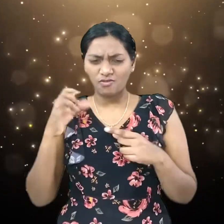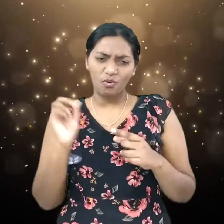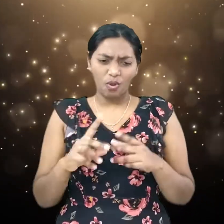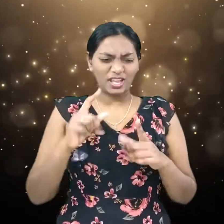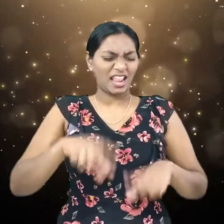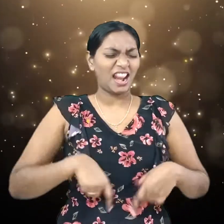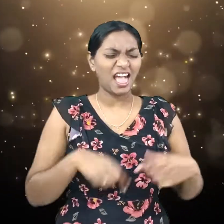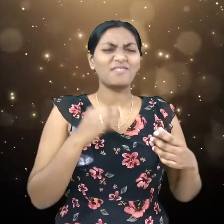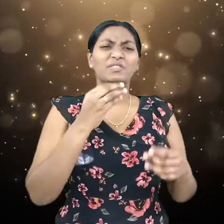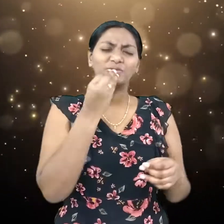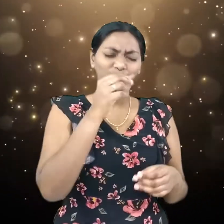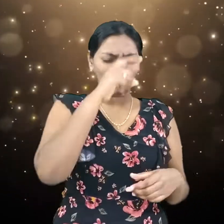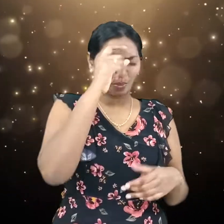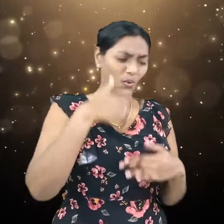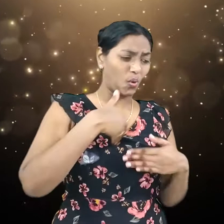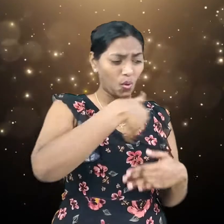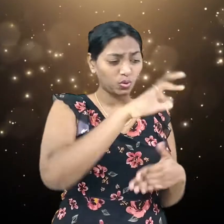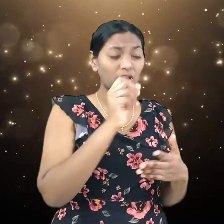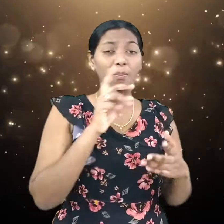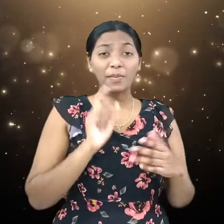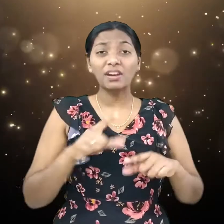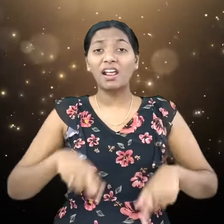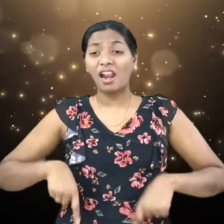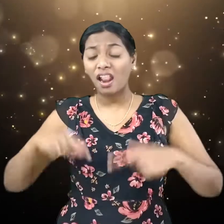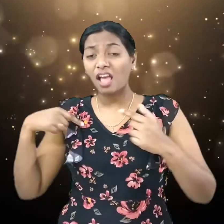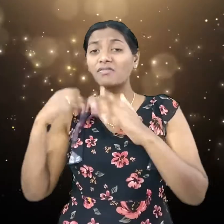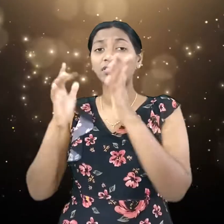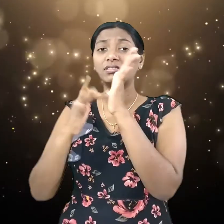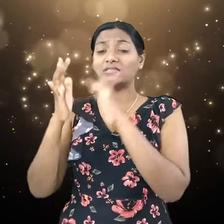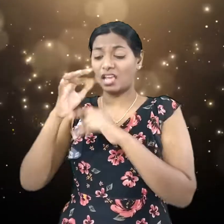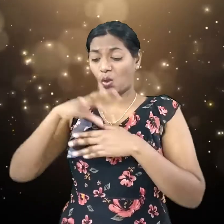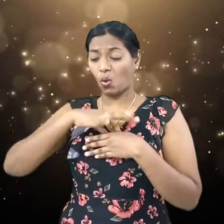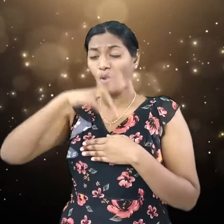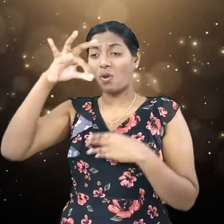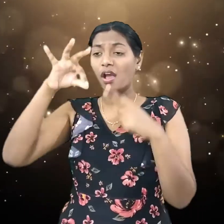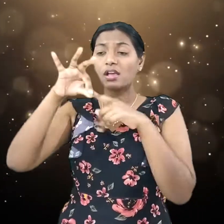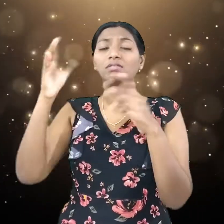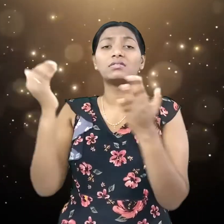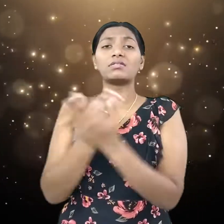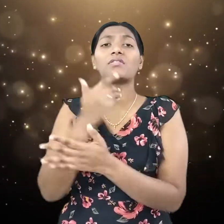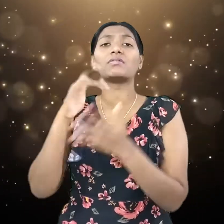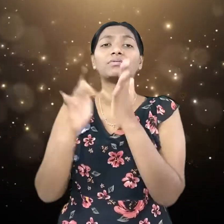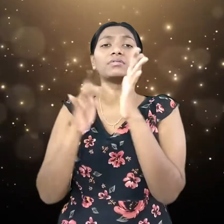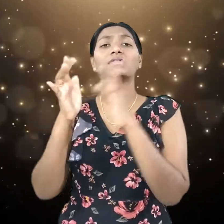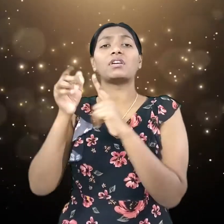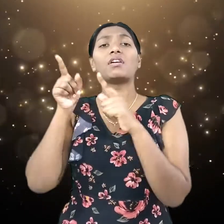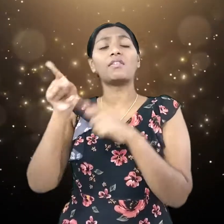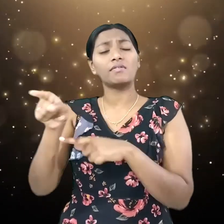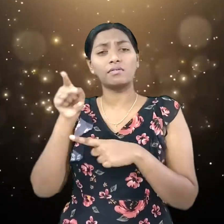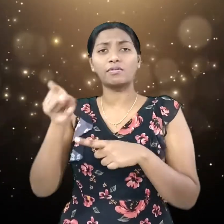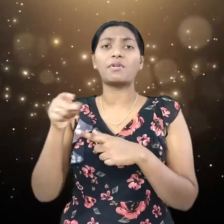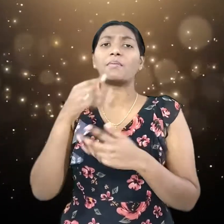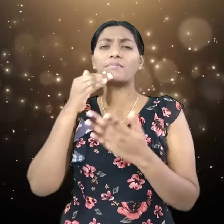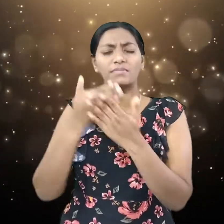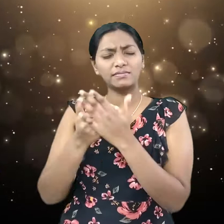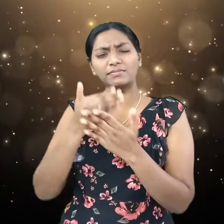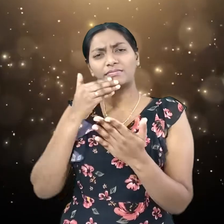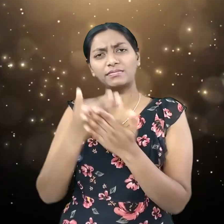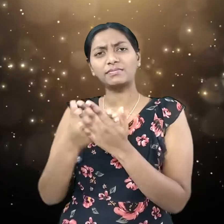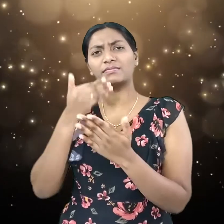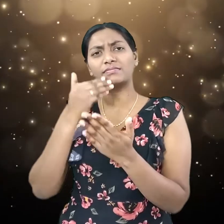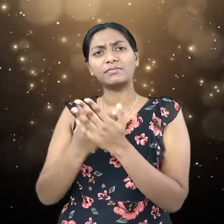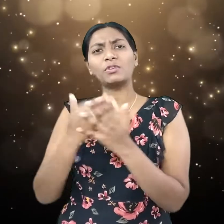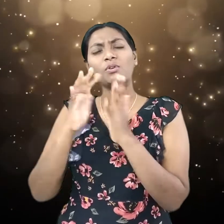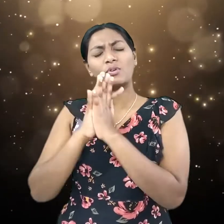सबसे पहले वो परमेश्वर को प्रथम स्थान देंगे यीशु मसीह के नाम में। अली जाका बस होम द्रक आमा